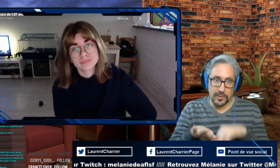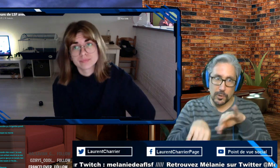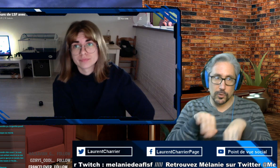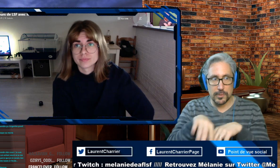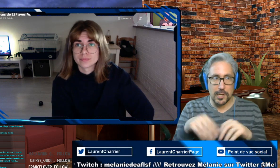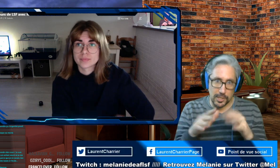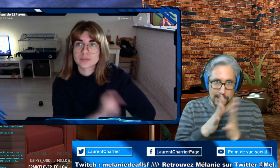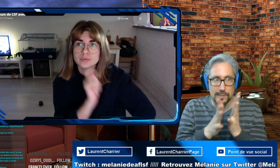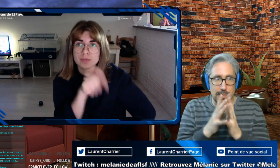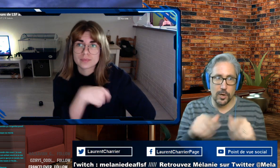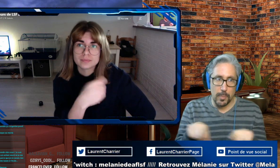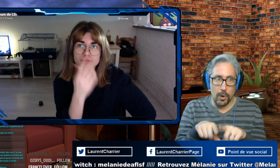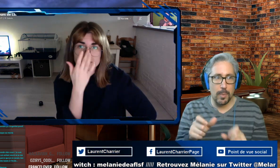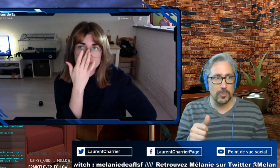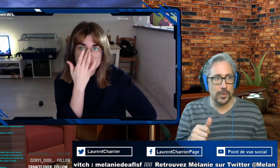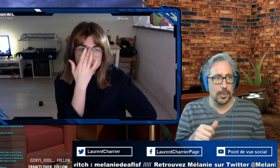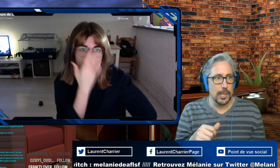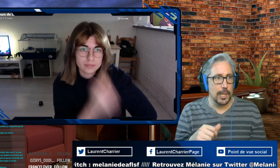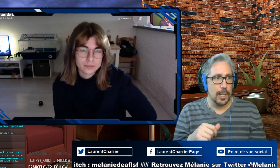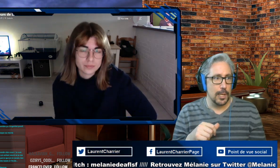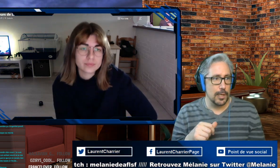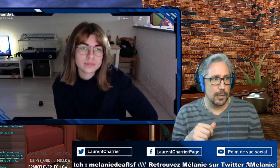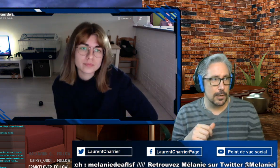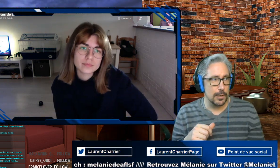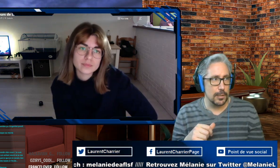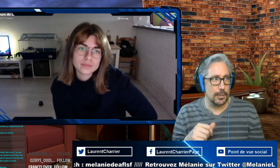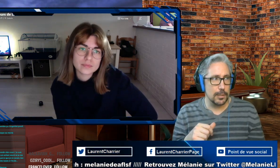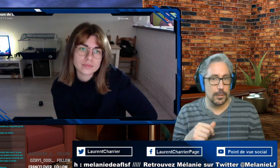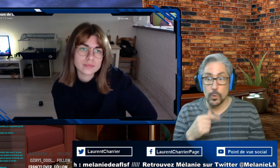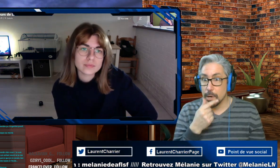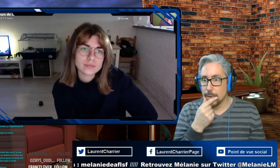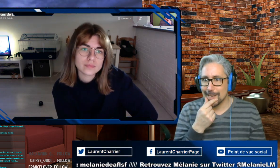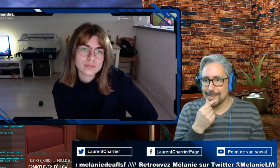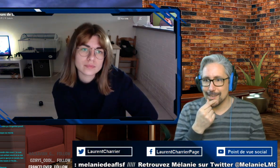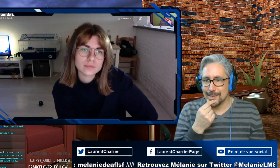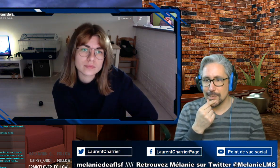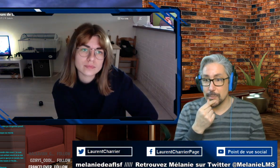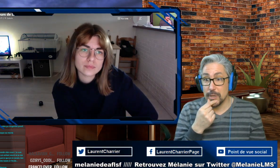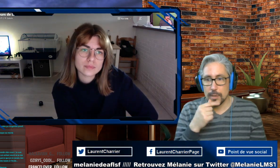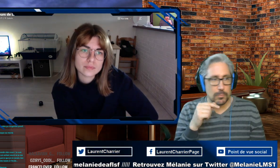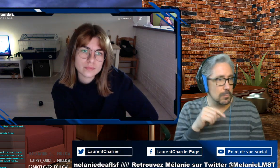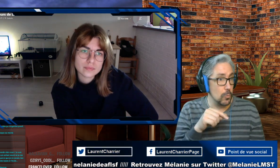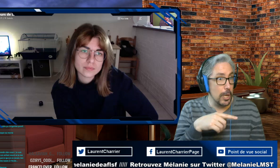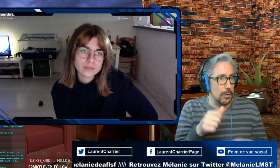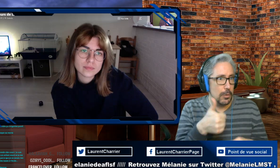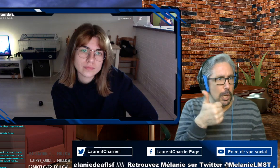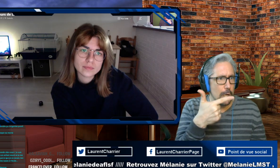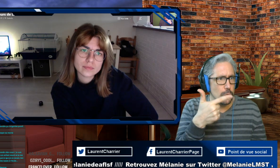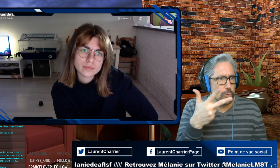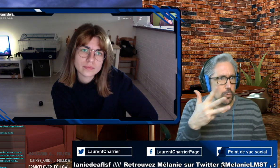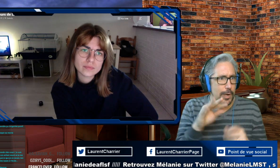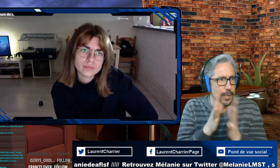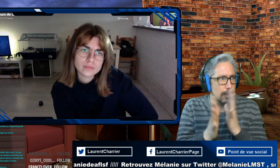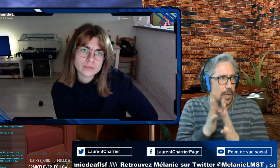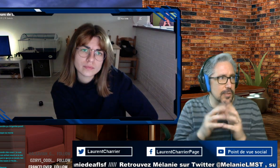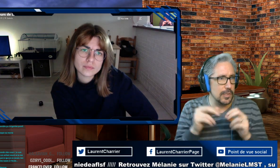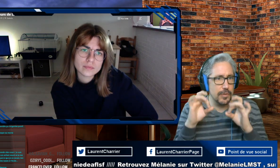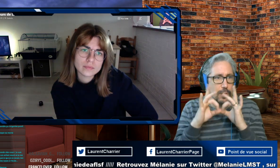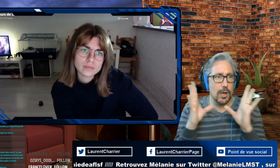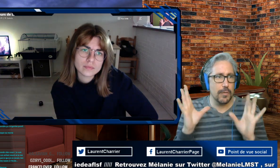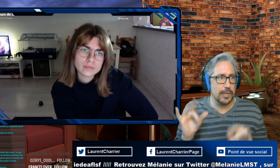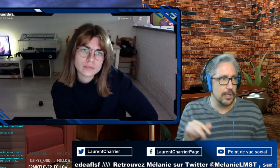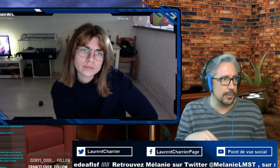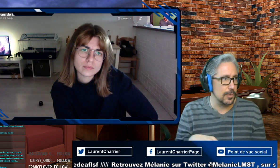c'est difficile quand on nage et signer en même temps. Et donc là, ouais. Mais, ouais, 1, 2, 3, 4, avec